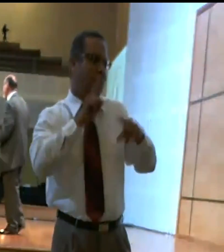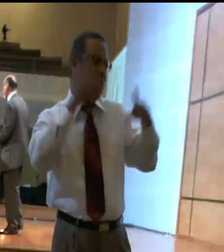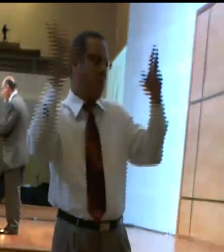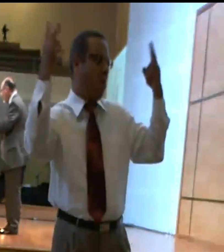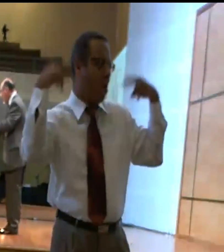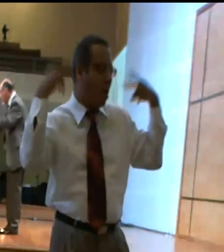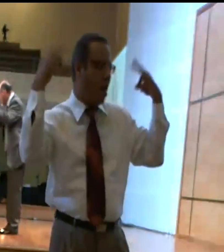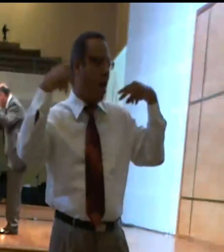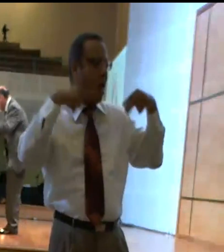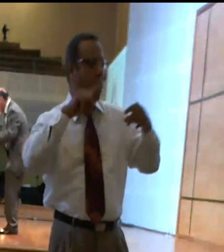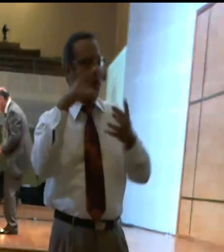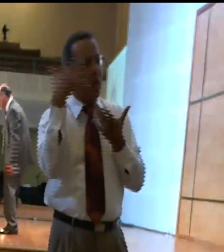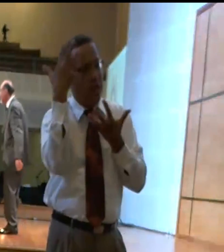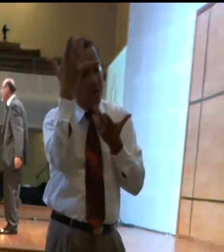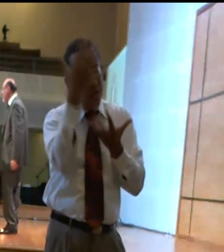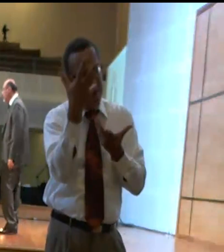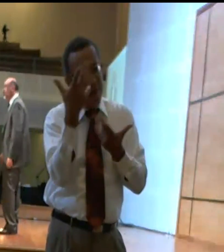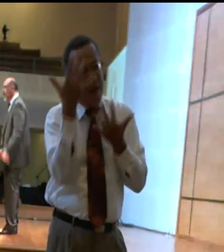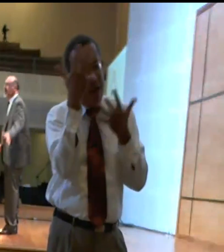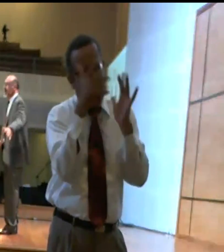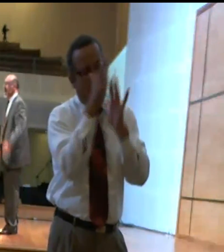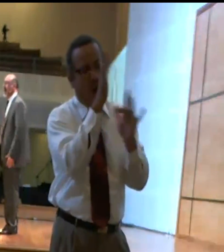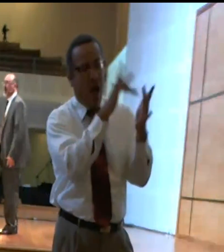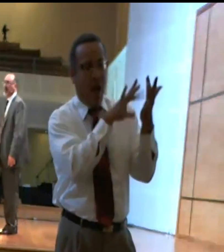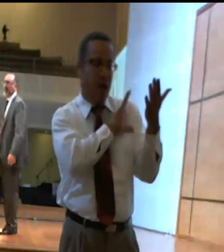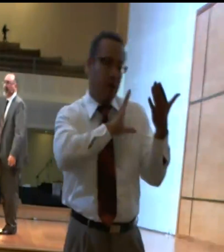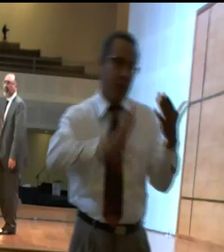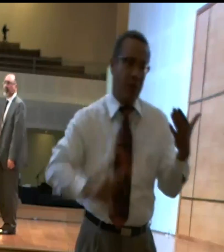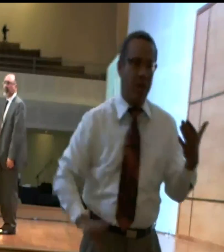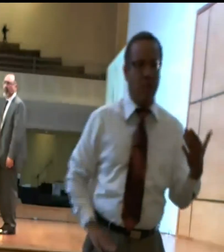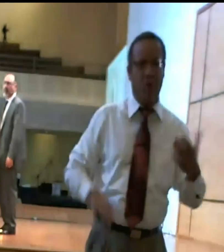vanidad. Este es un ejemplo claro de injusticia.